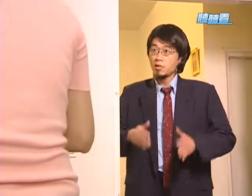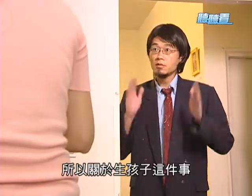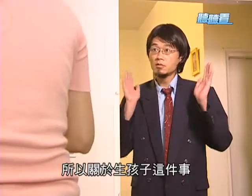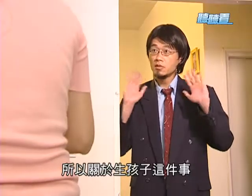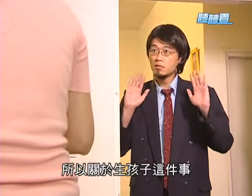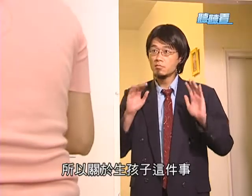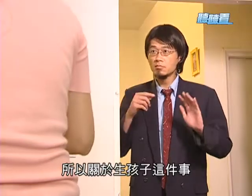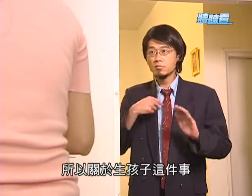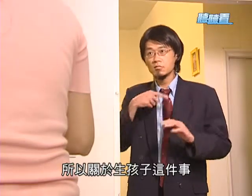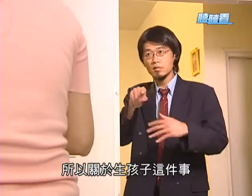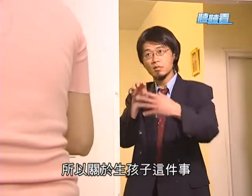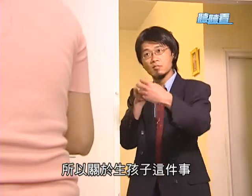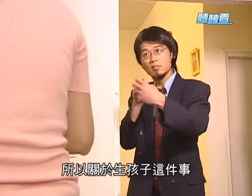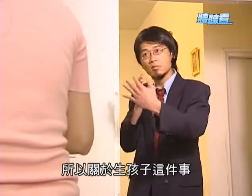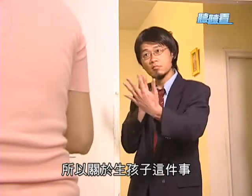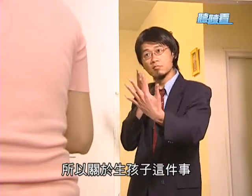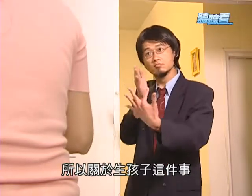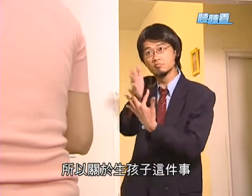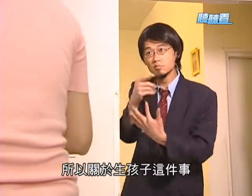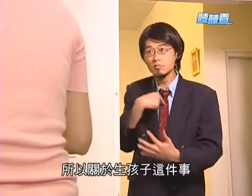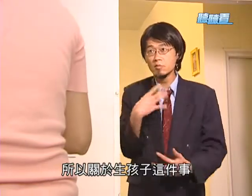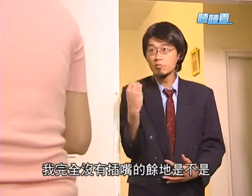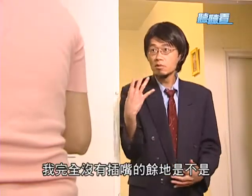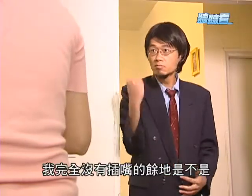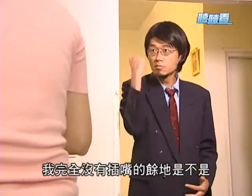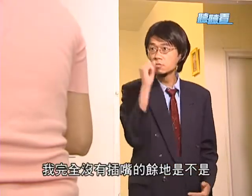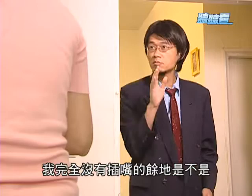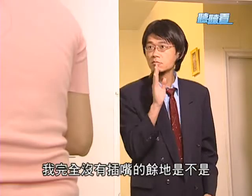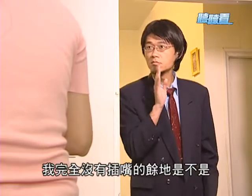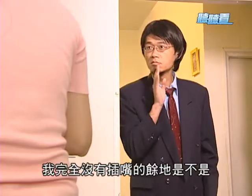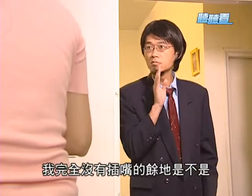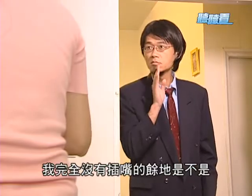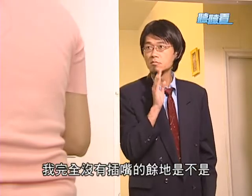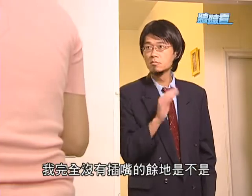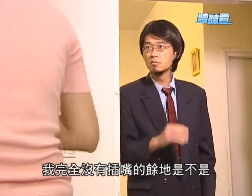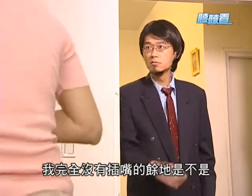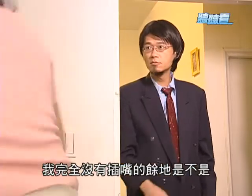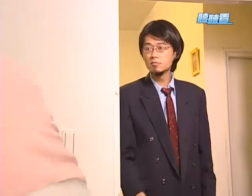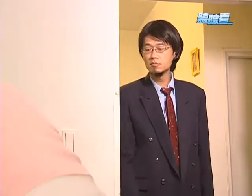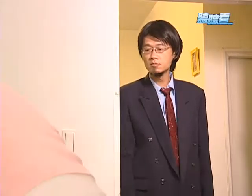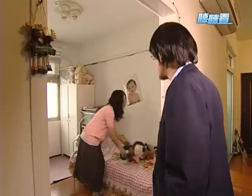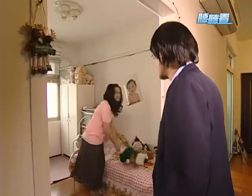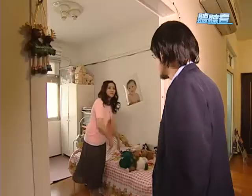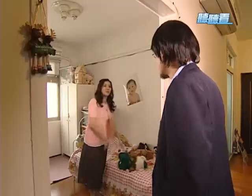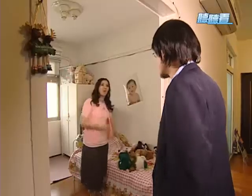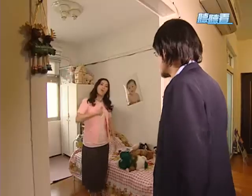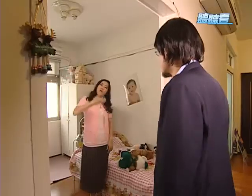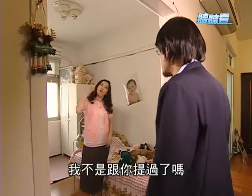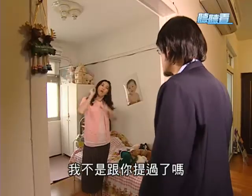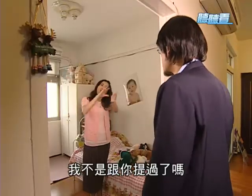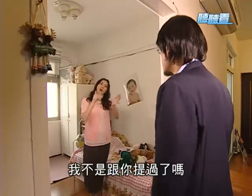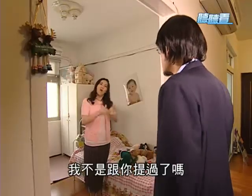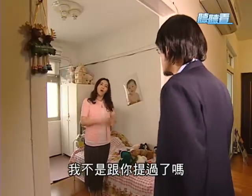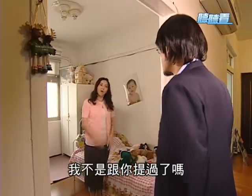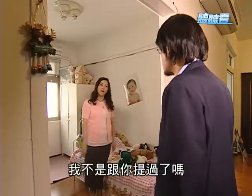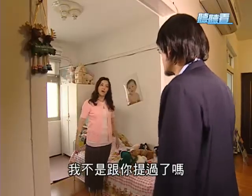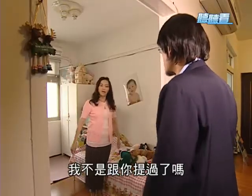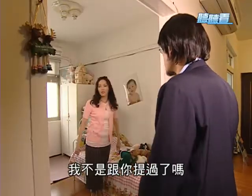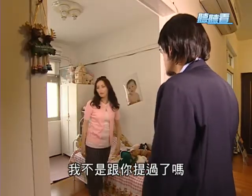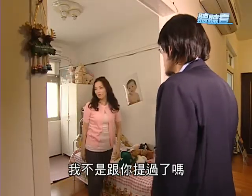所以，关于生孩子这件事，我完全没有插嘴的余地，是不是？ 我不是跟你提过了吗？